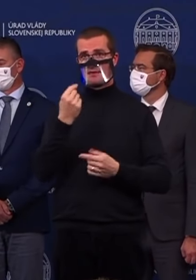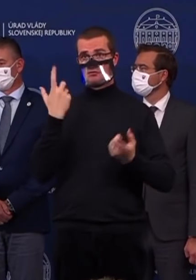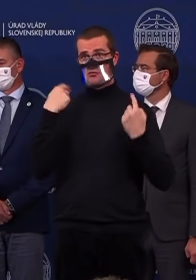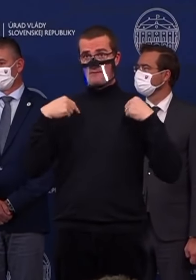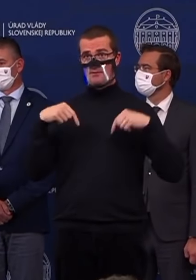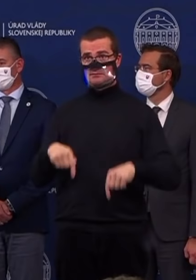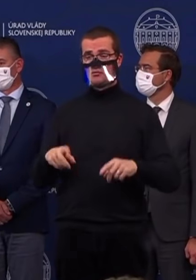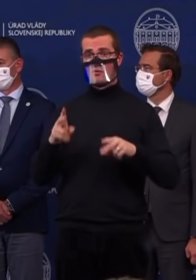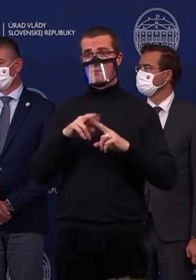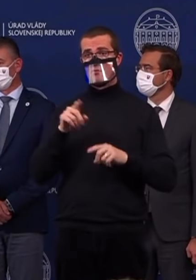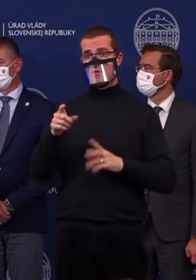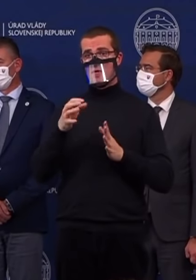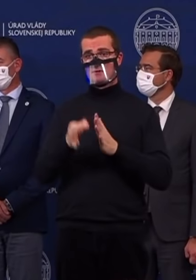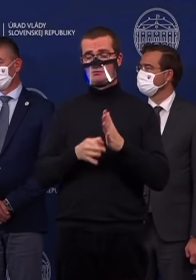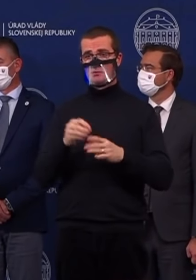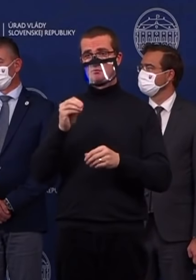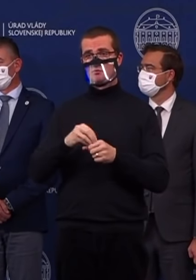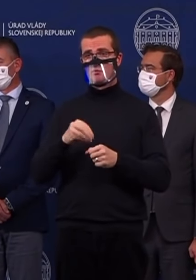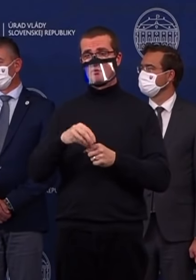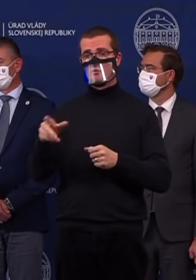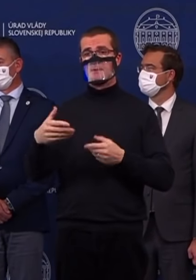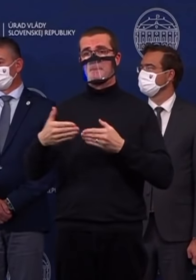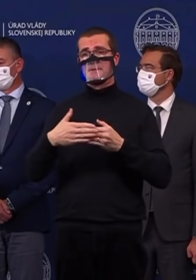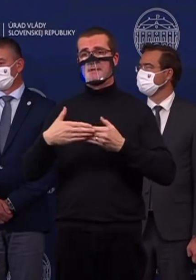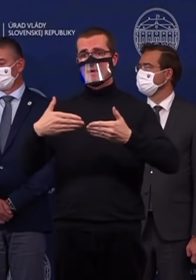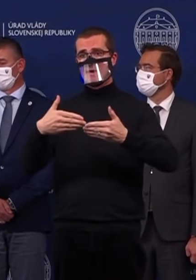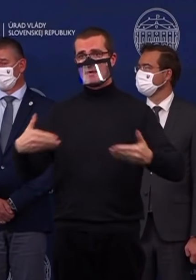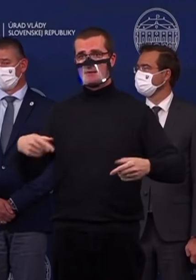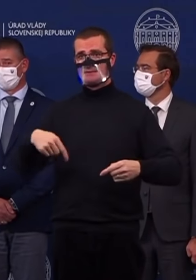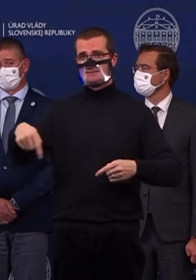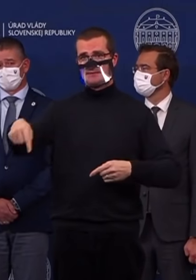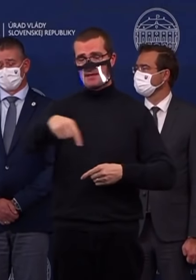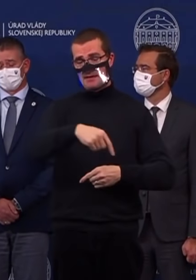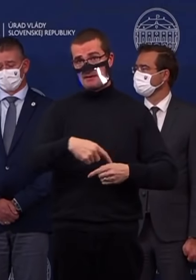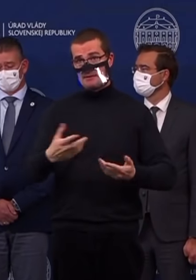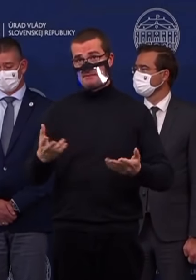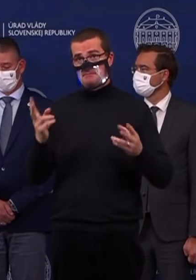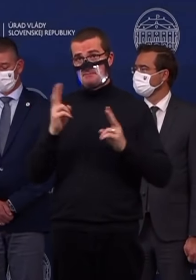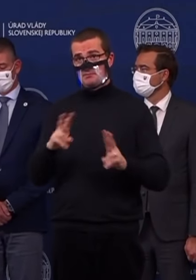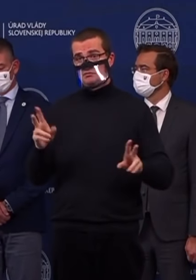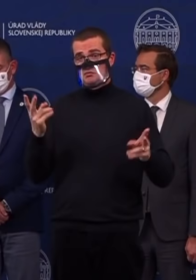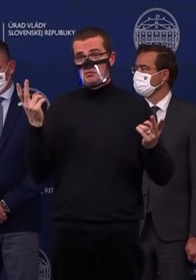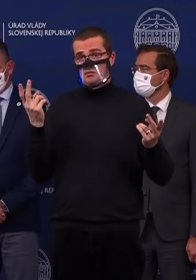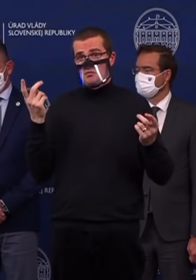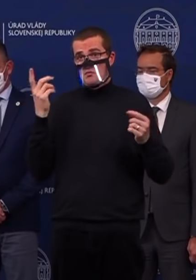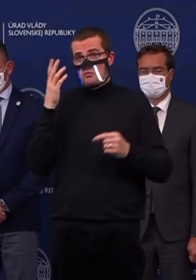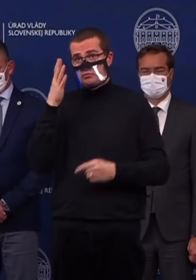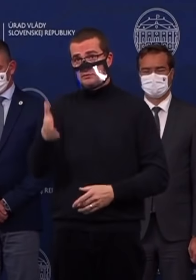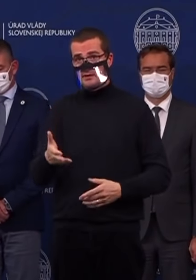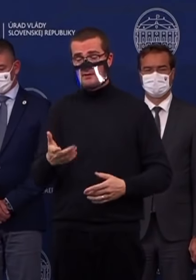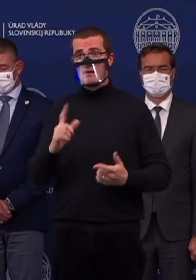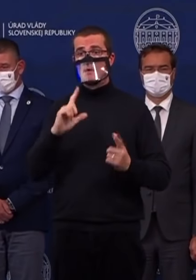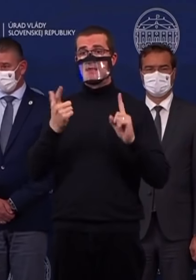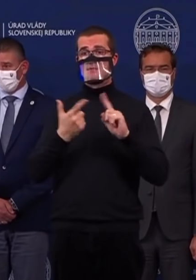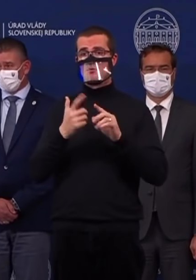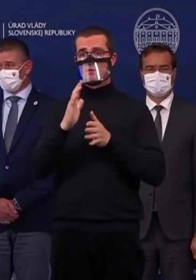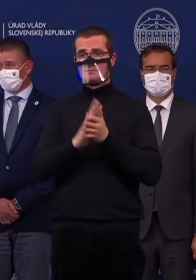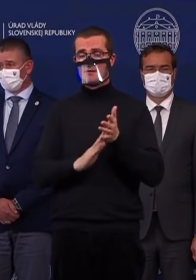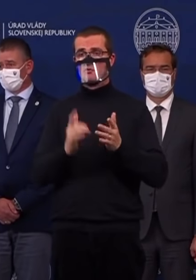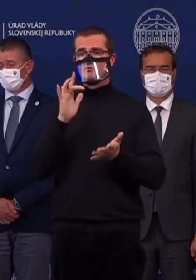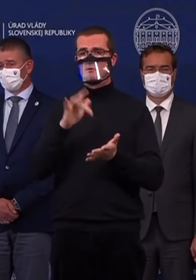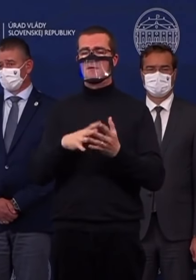Slovensku, takže možno takáto situácia v tých prihraničných obciach, prihraničných priechodoch rovnako môže byť. Na druhej strane, či